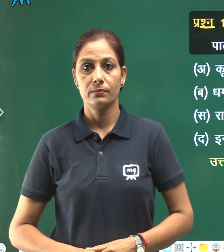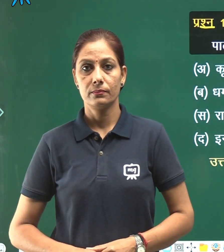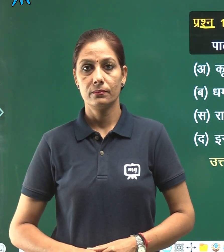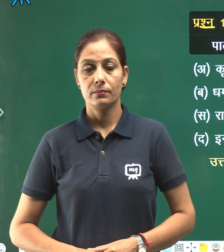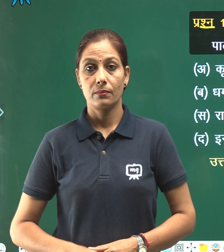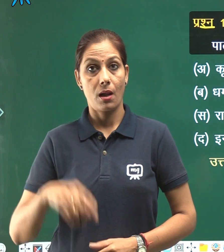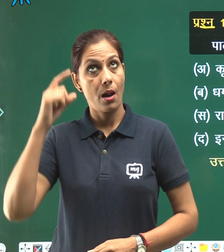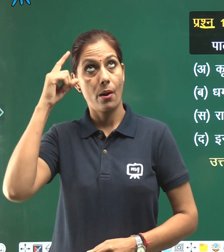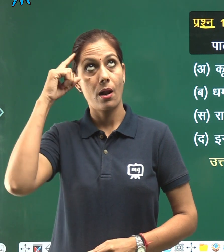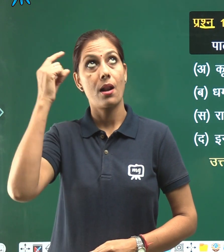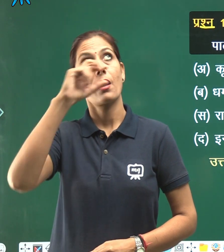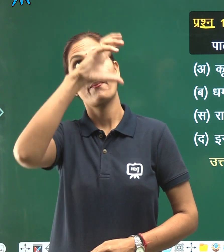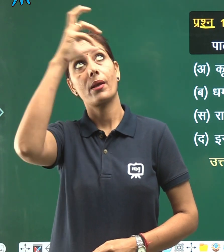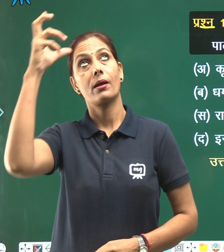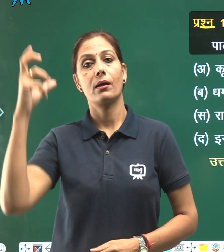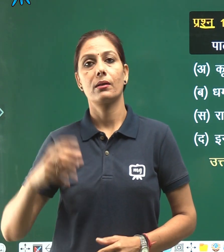काले मेघा